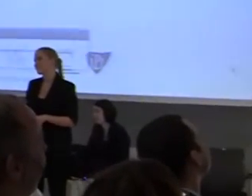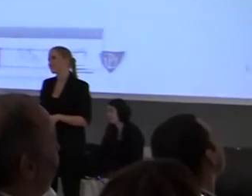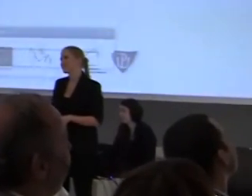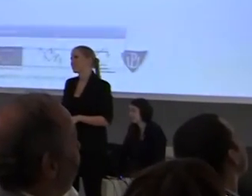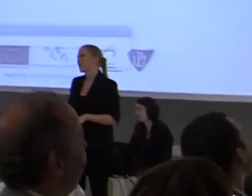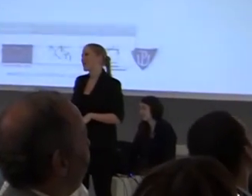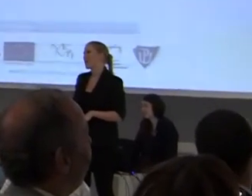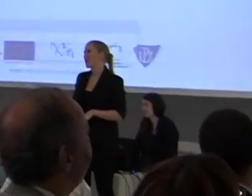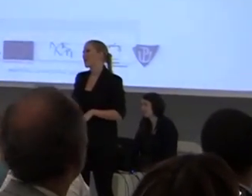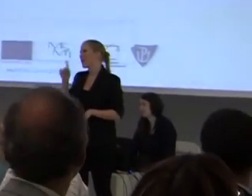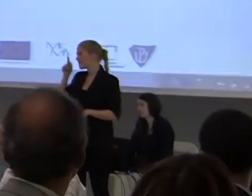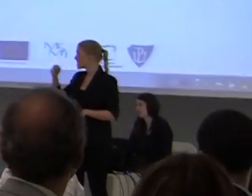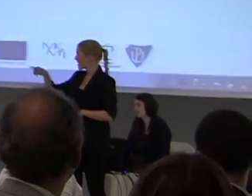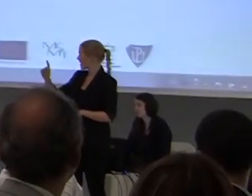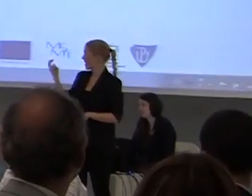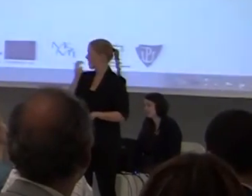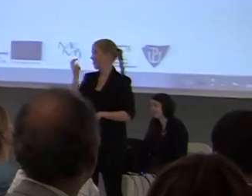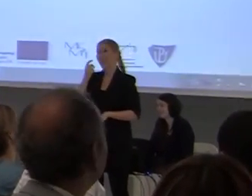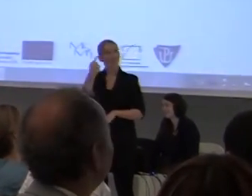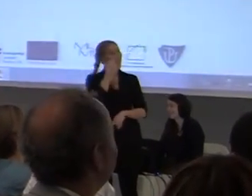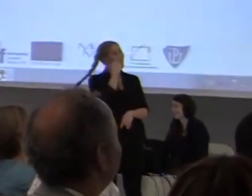A víte, že jsem netušil, že vás pobavím to.